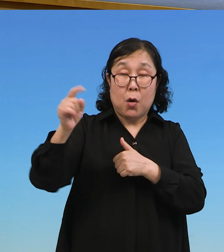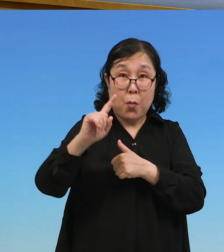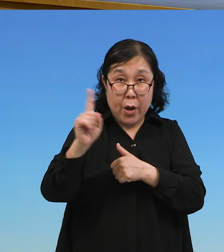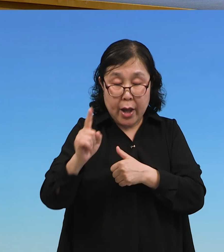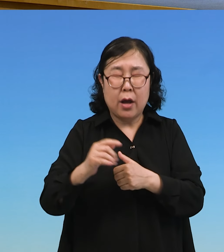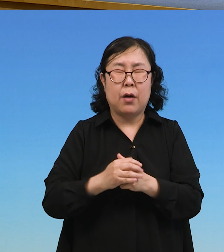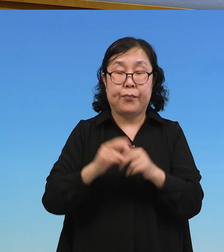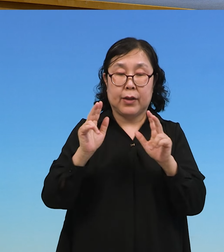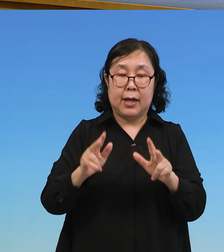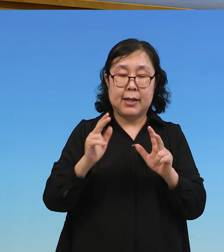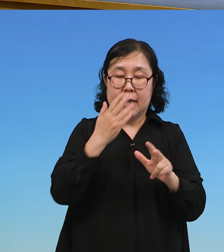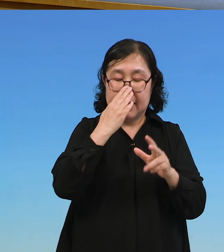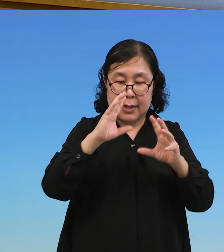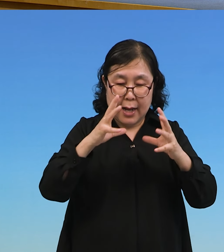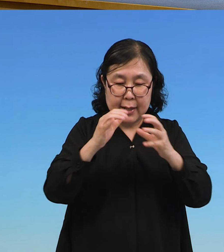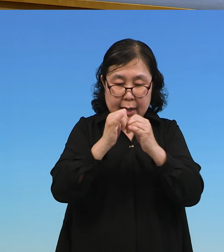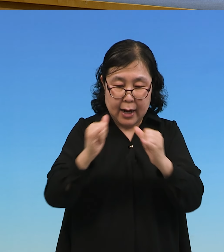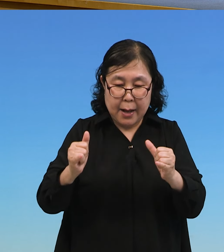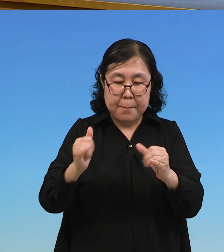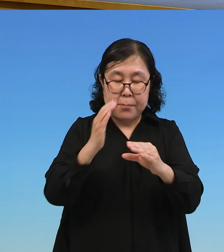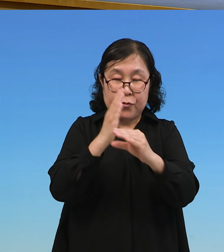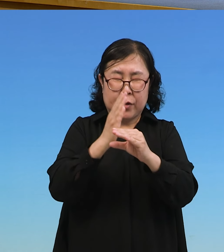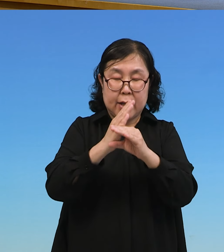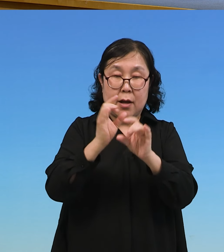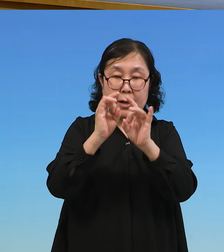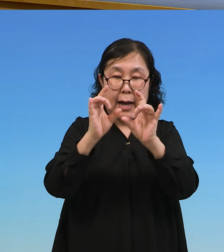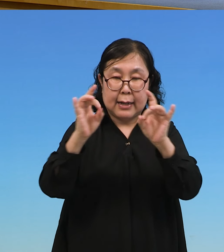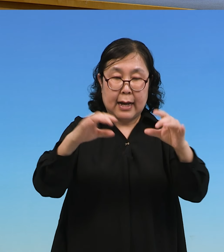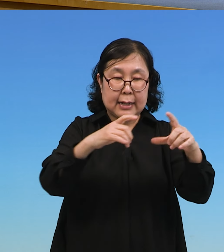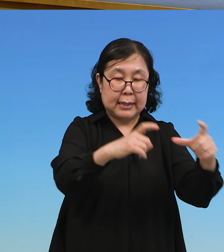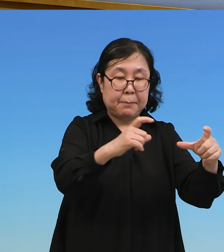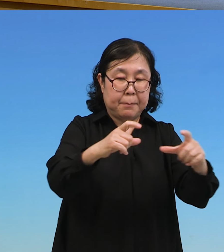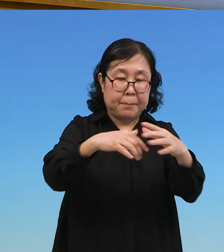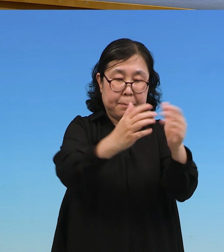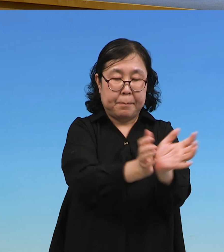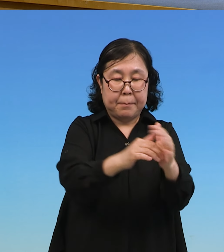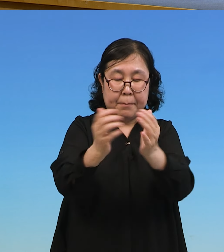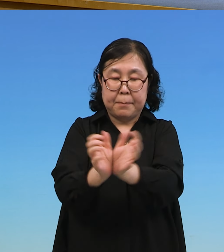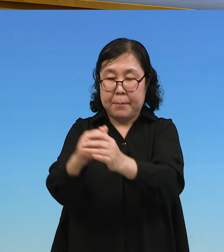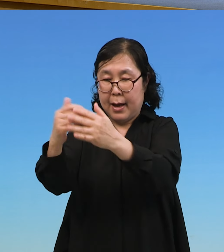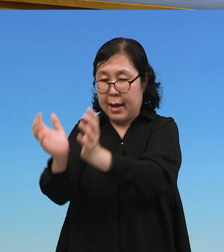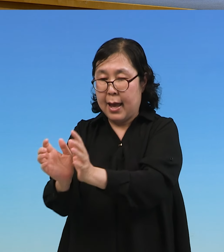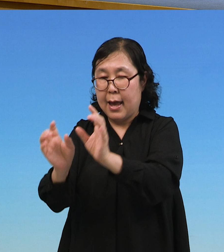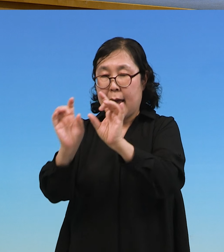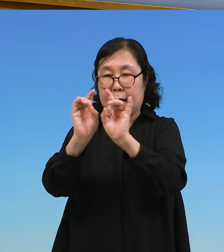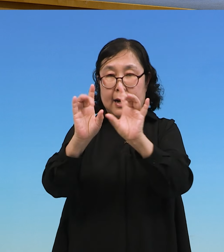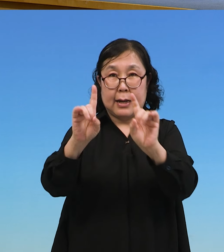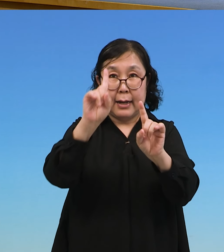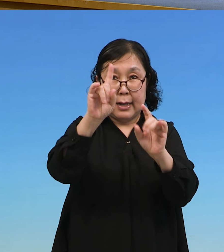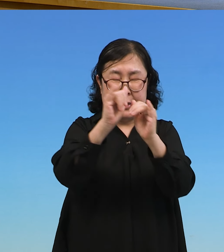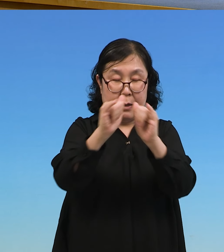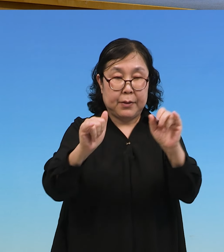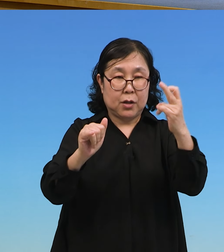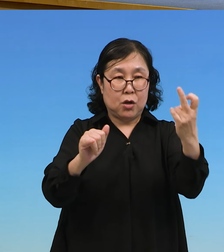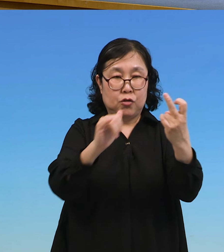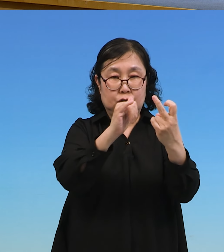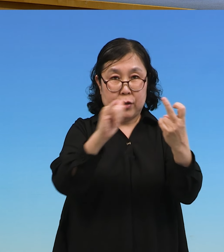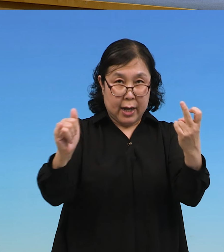12절, 이제 이스라엘 지파 중에서 각 지파에 한 사람씩 12명을 택하라. 온 땅의 주 여호와의 궤를